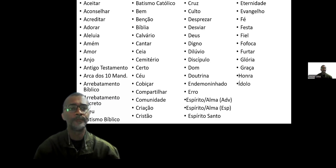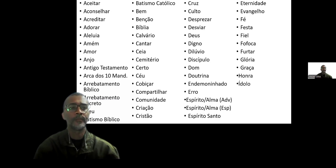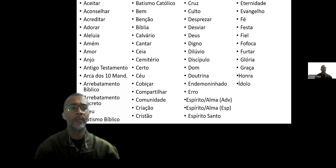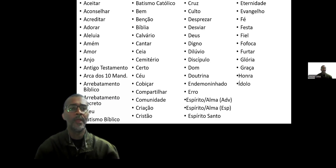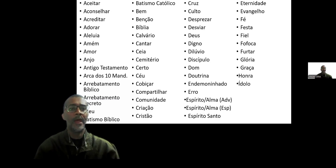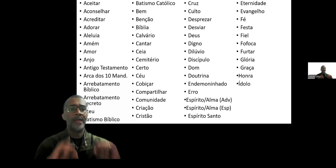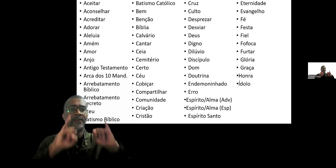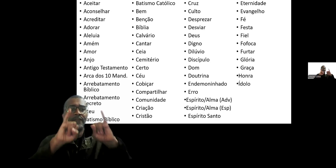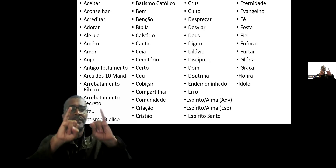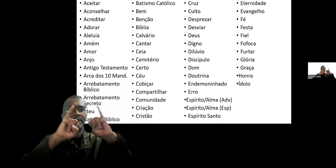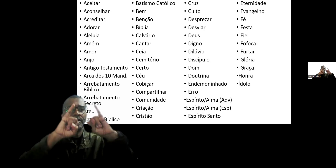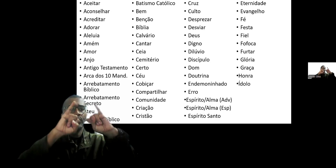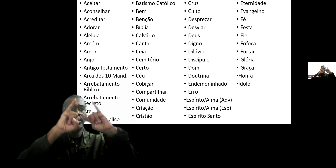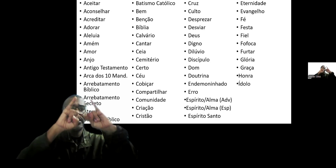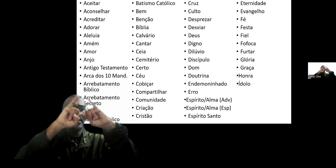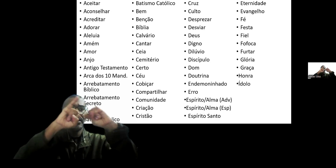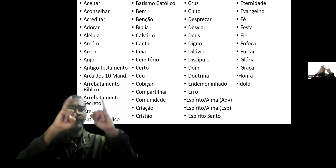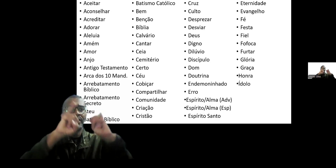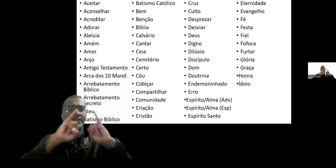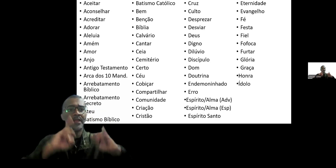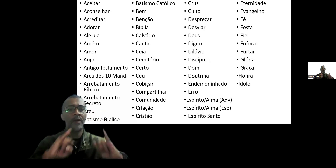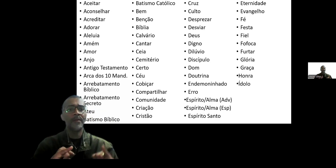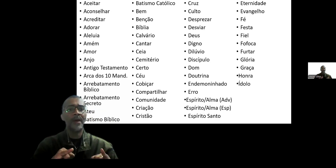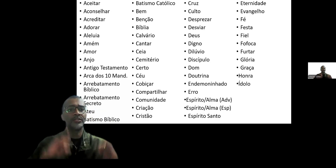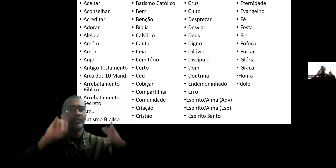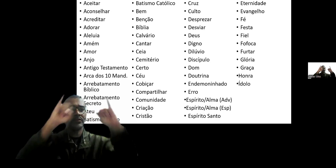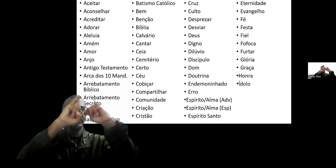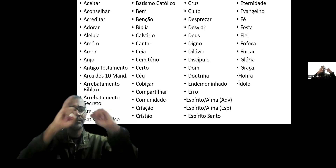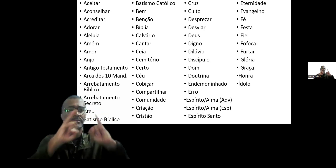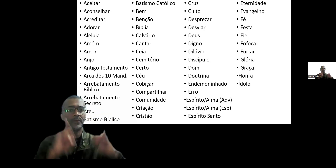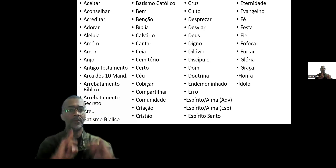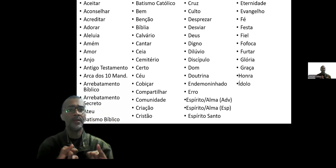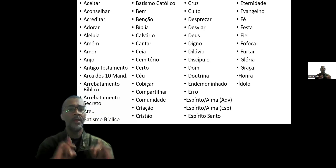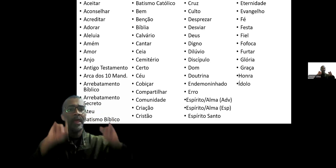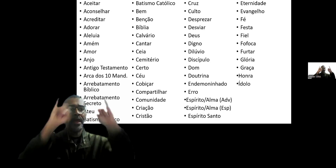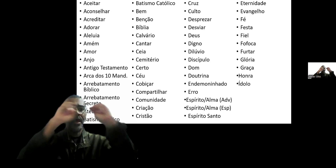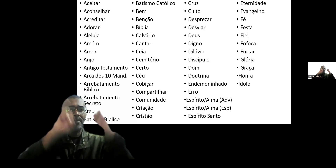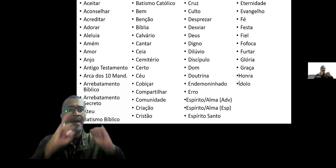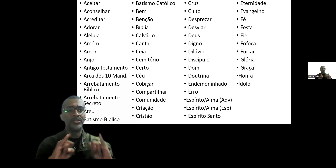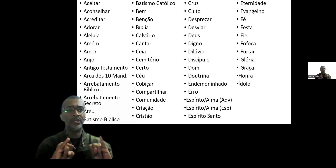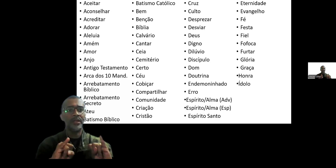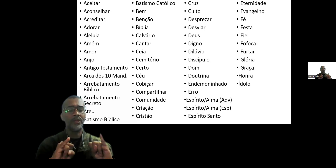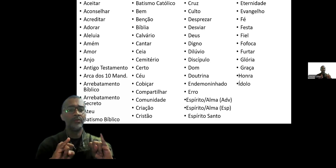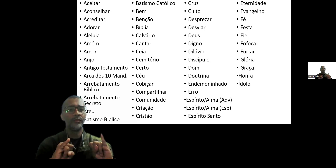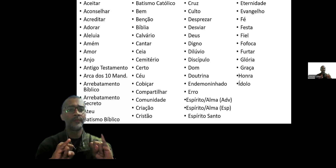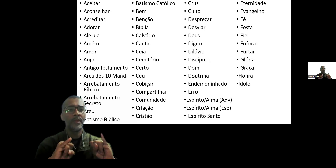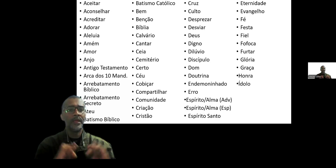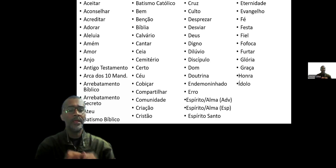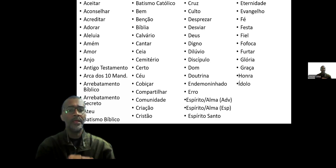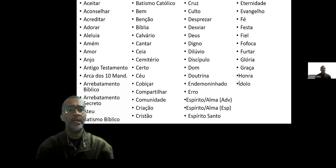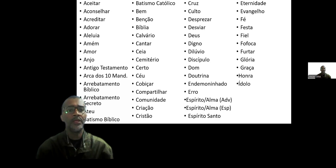Ídolo. Aí você vai fazer o I e vai desenhar uma imagem. É uma imagem, né? O